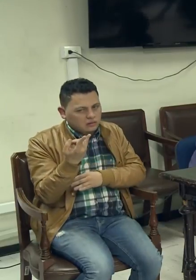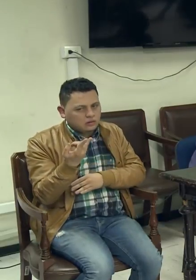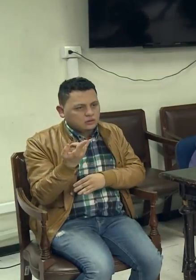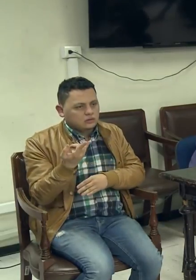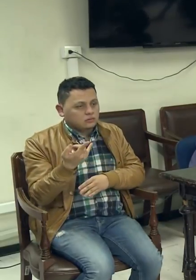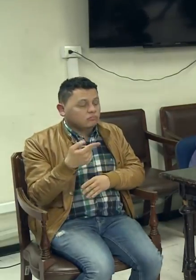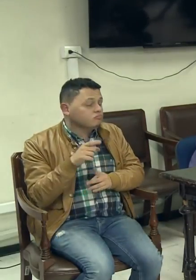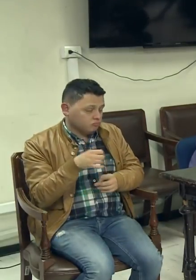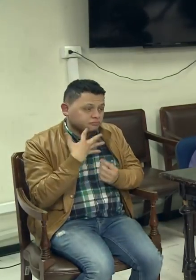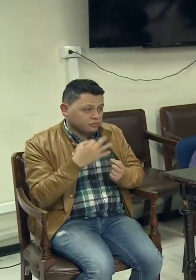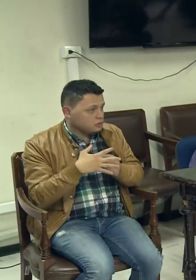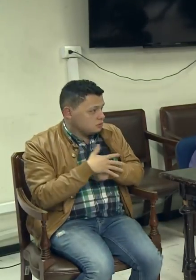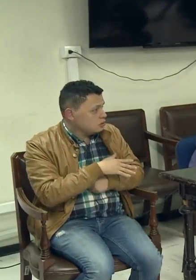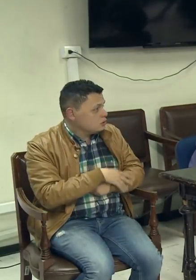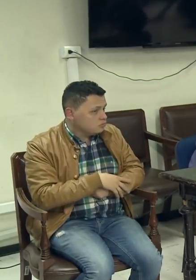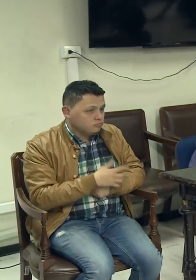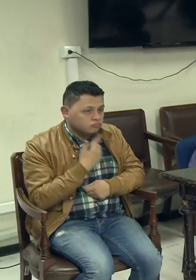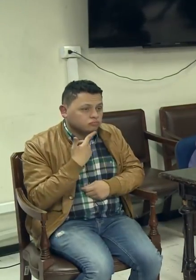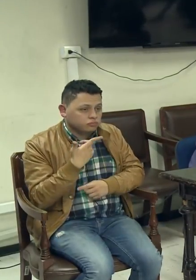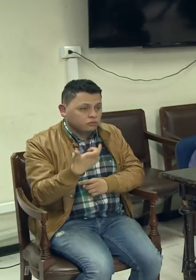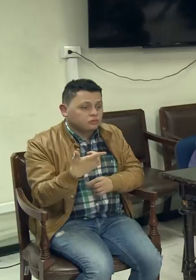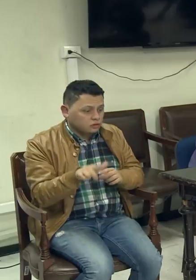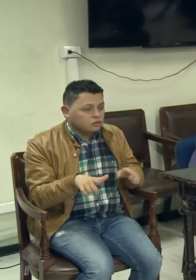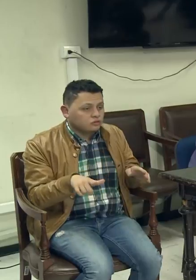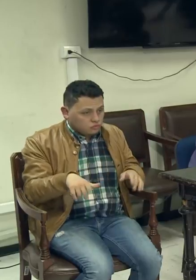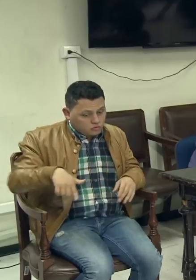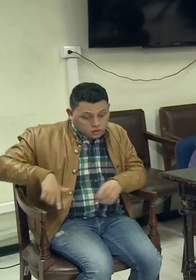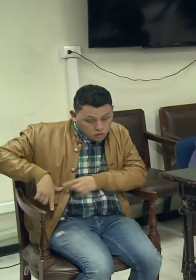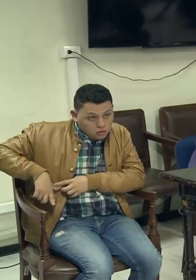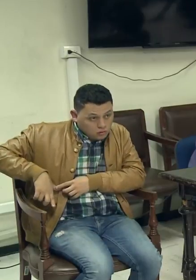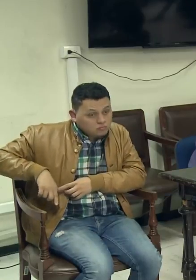te va a estrenar más en la escuela.